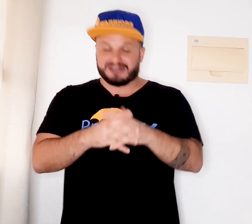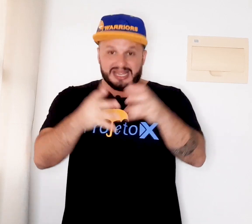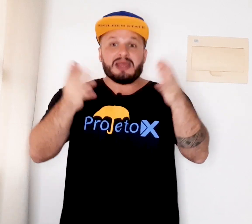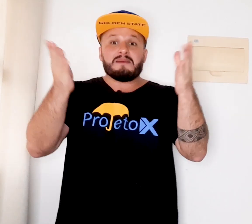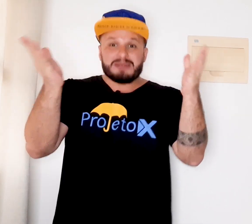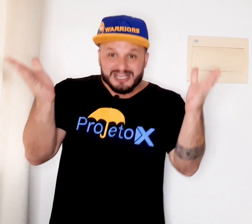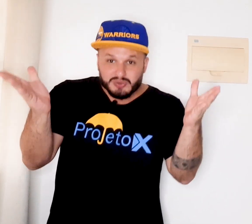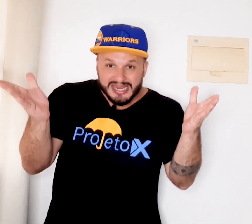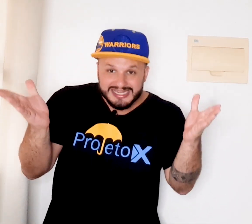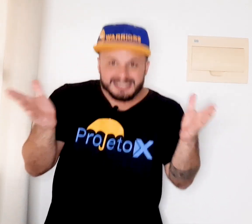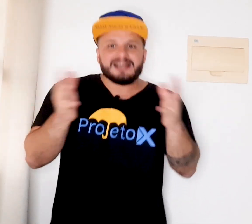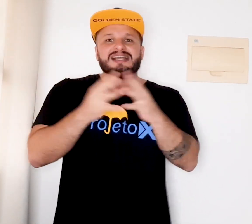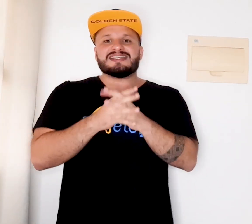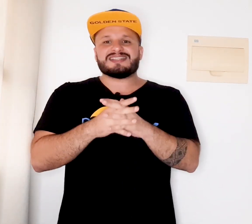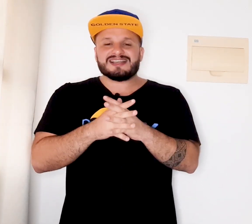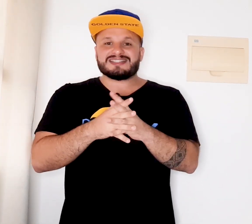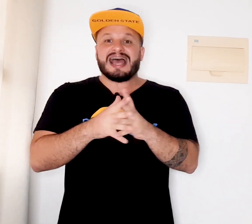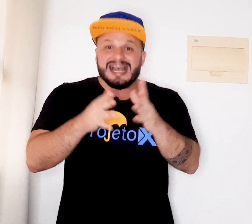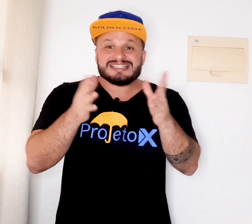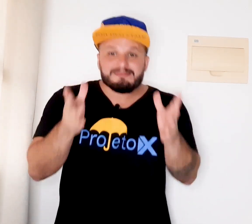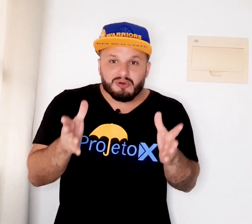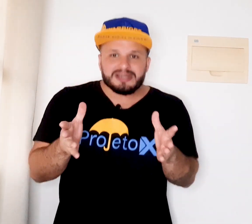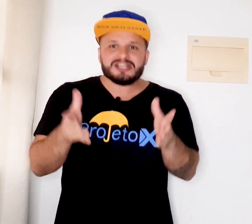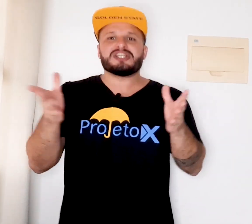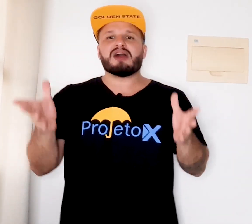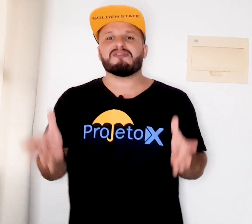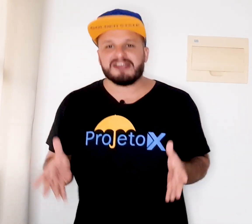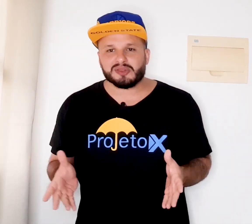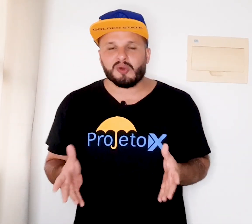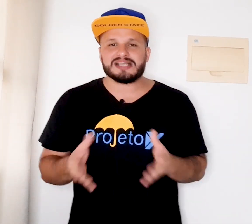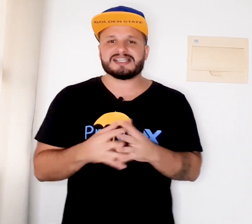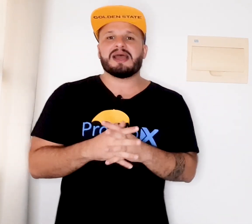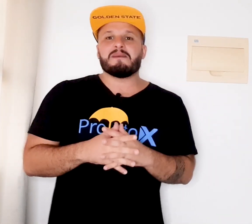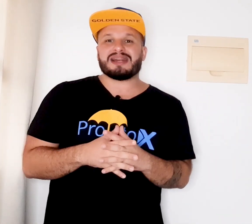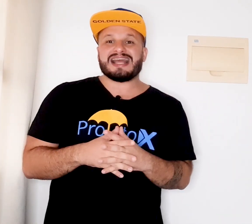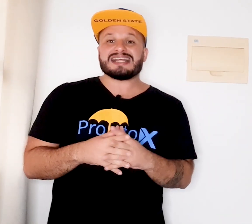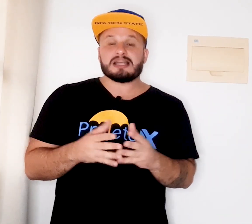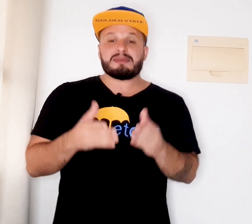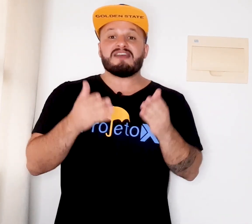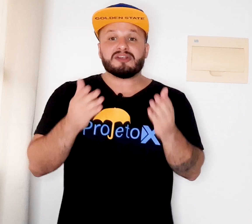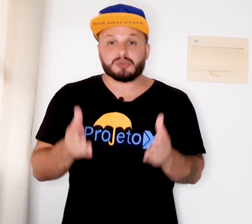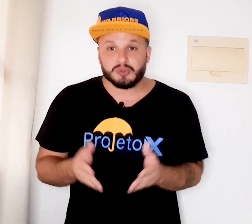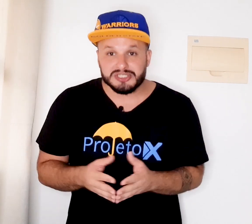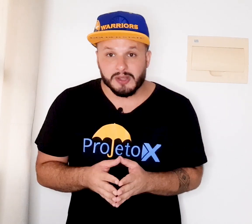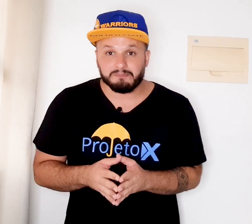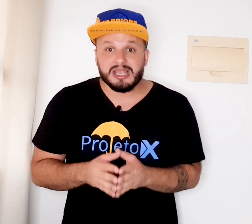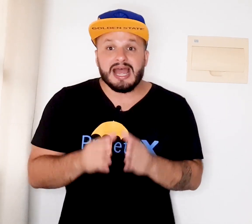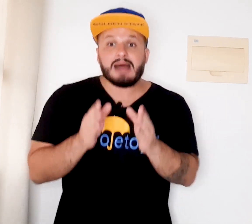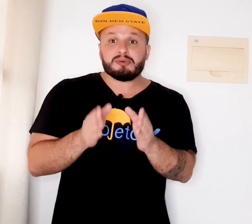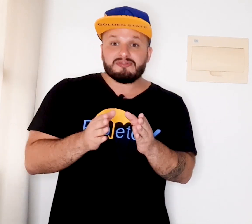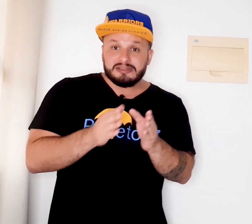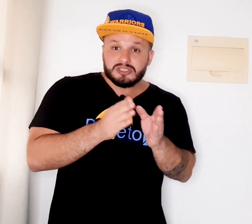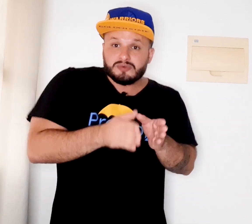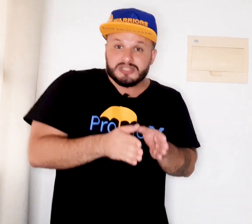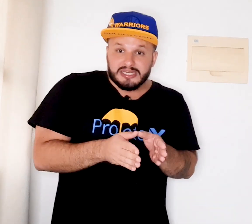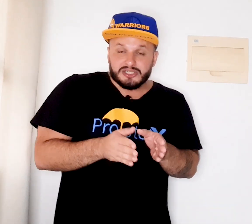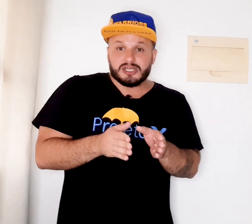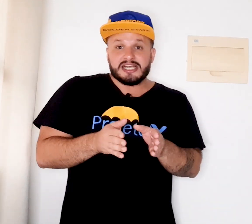geográfica. Peço aí licença a Zé Bonner e Thiago Feitosa para dar essa breve introdução. Aproveito e digo o seguinte: se